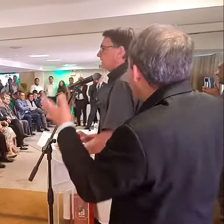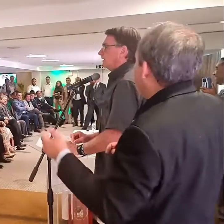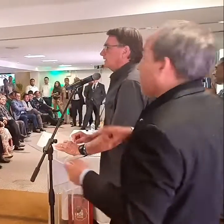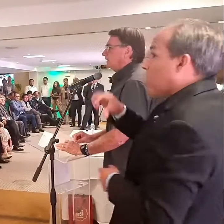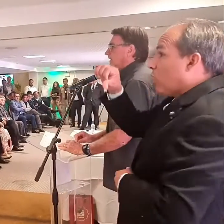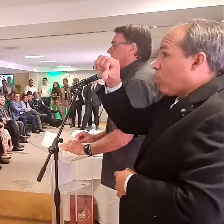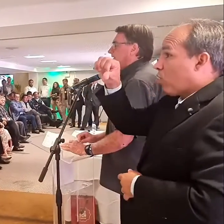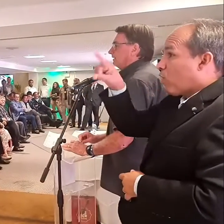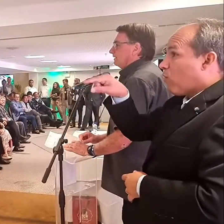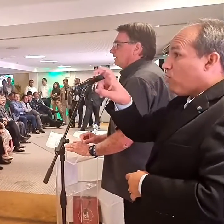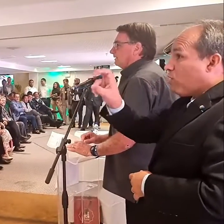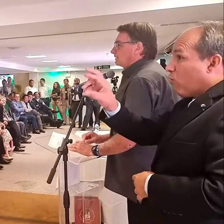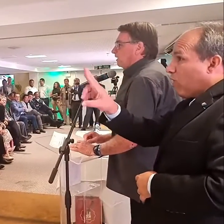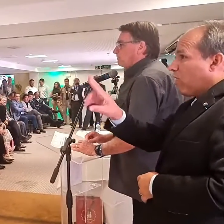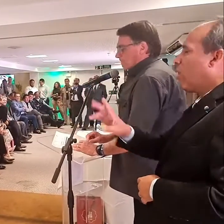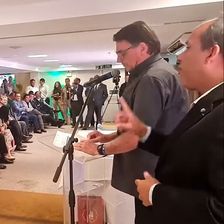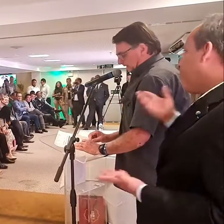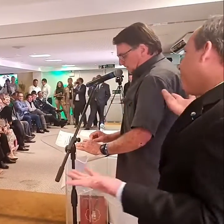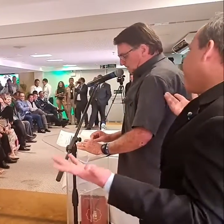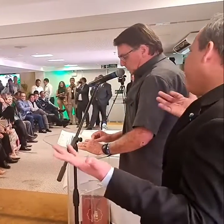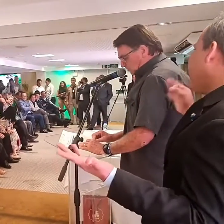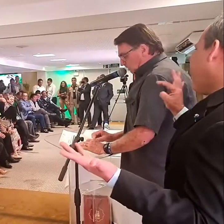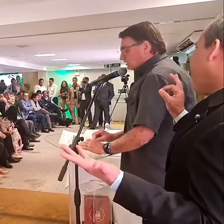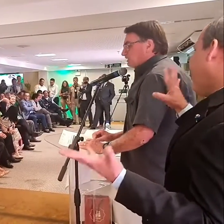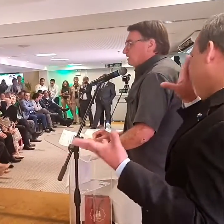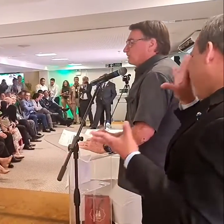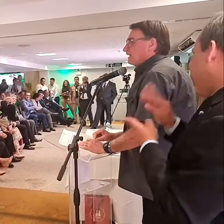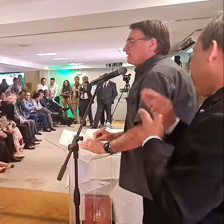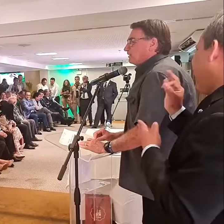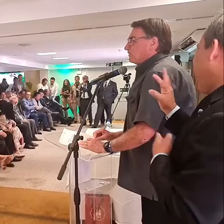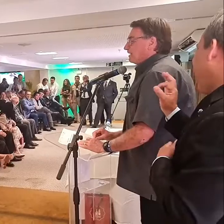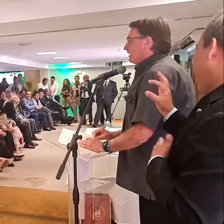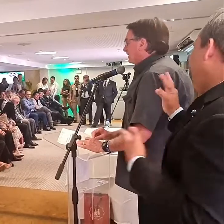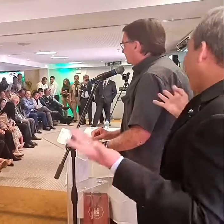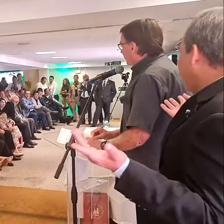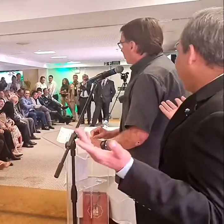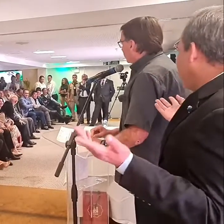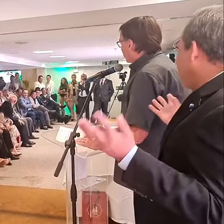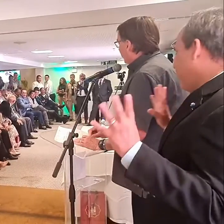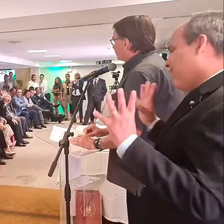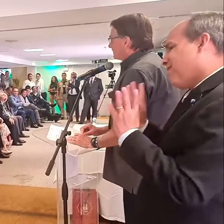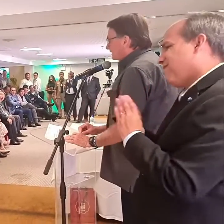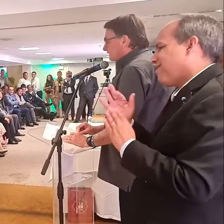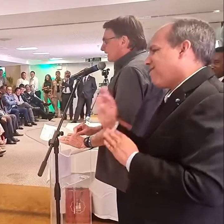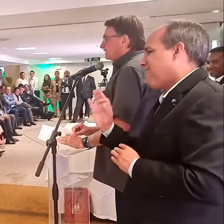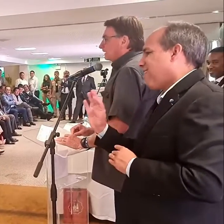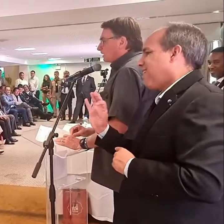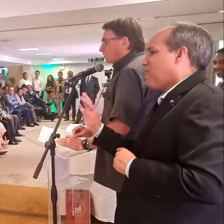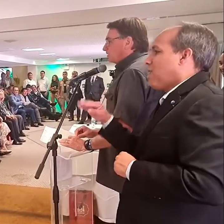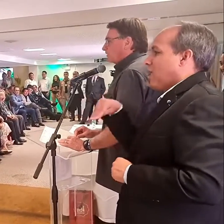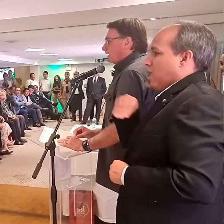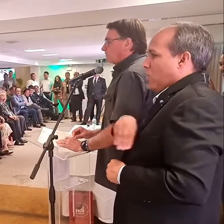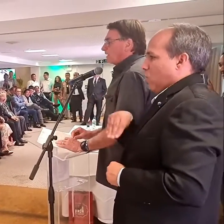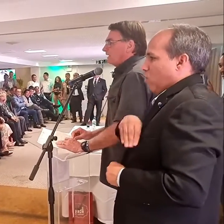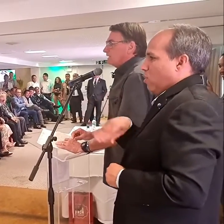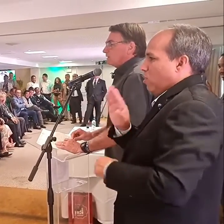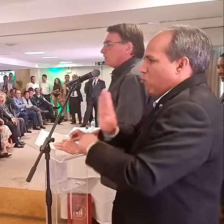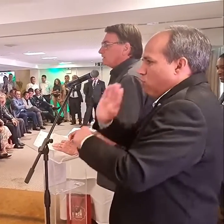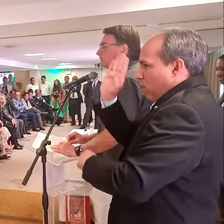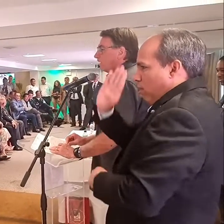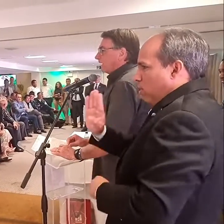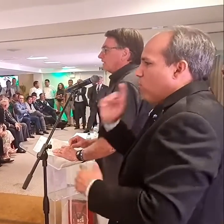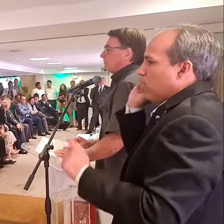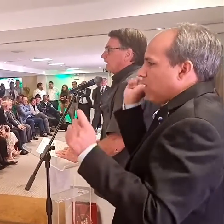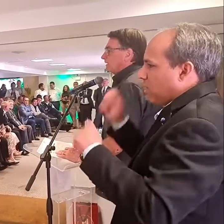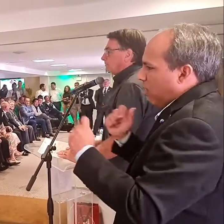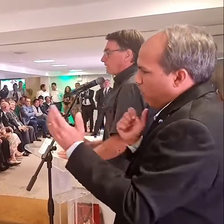R$ 10,00. Então, com o Auxílio Brasil, dá para comprar 60 quilos de frango. Quando